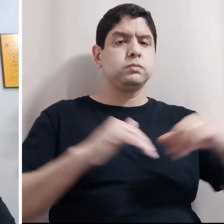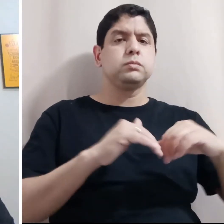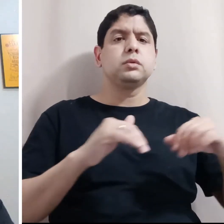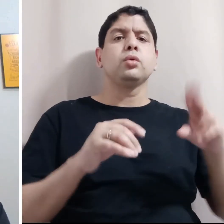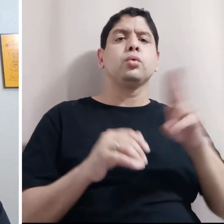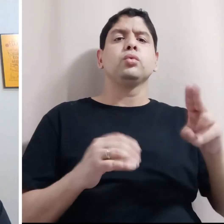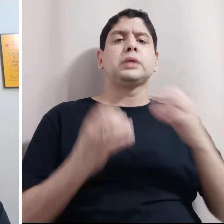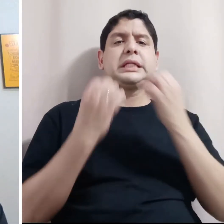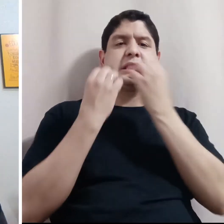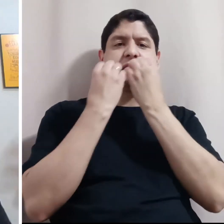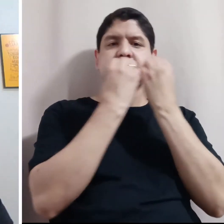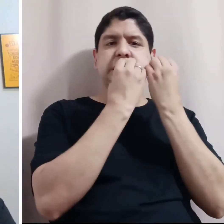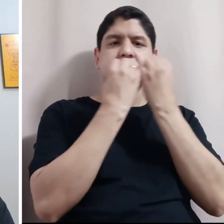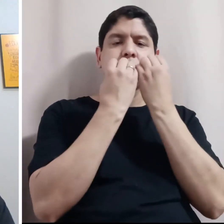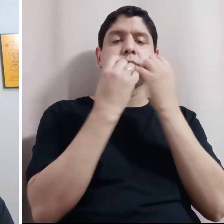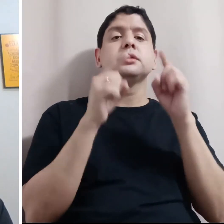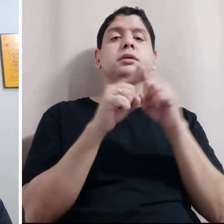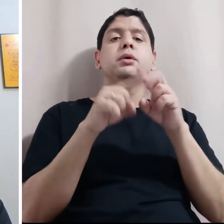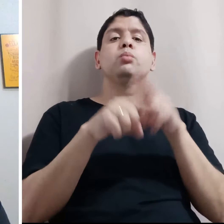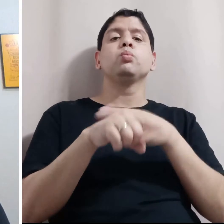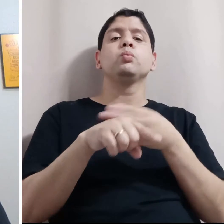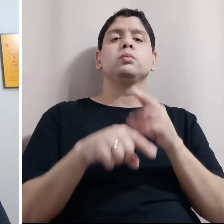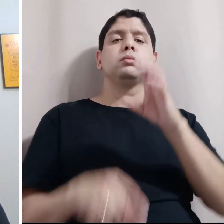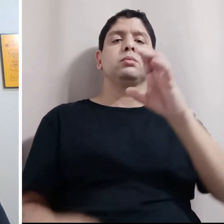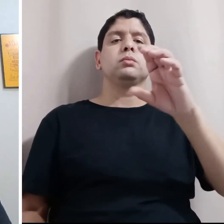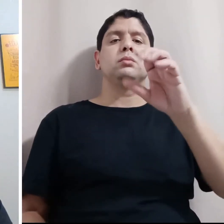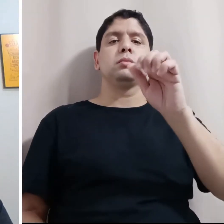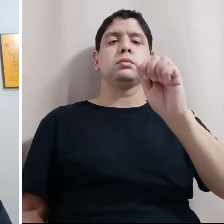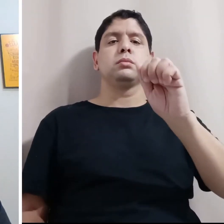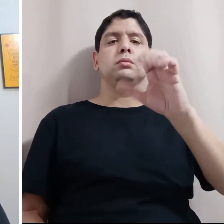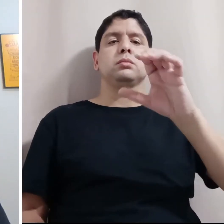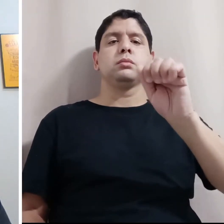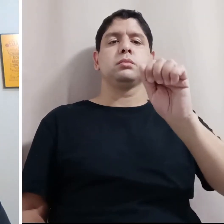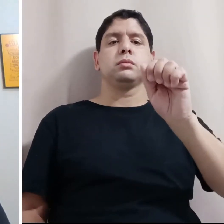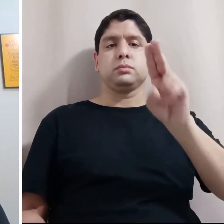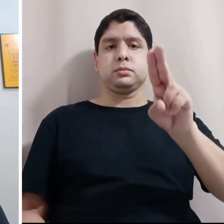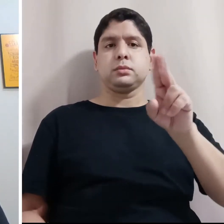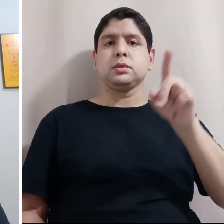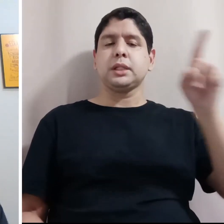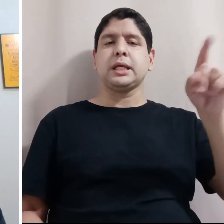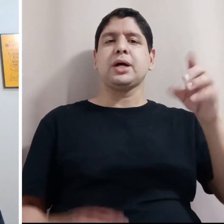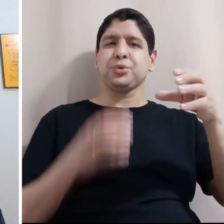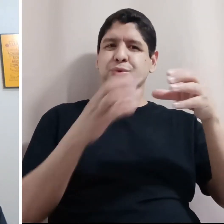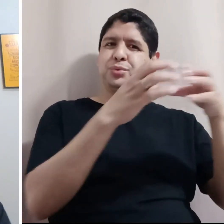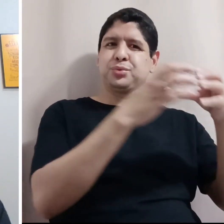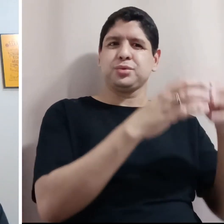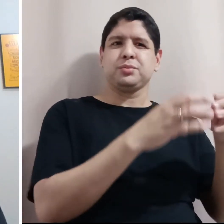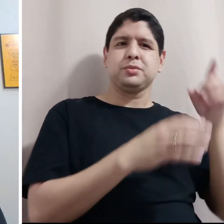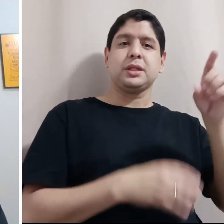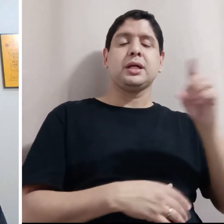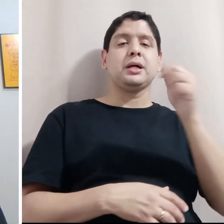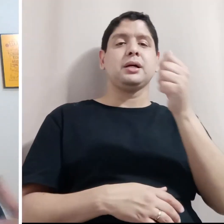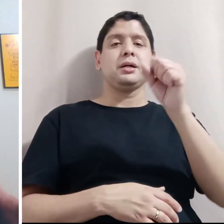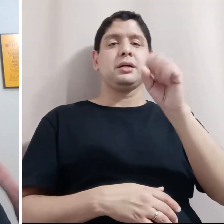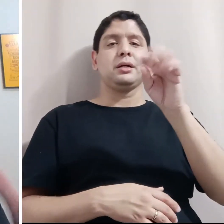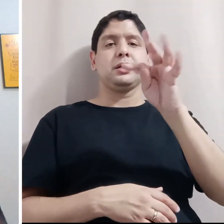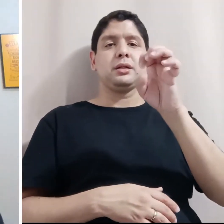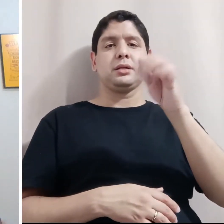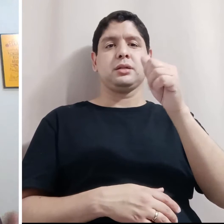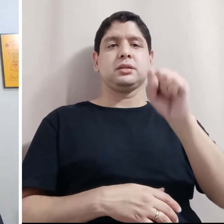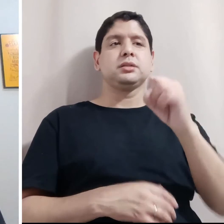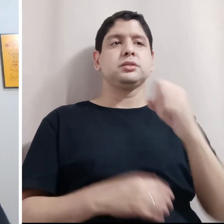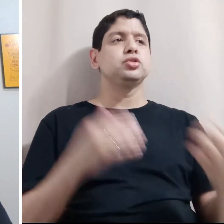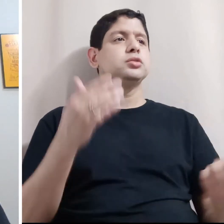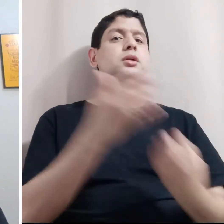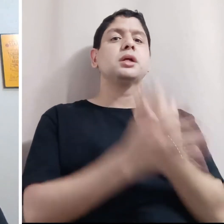agricultura de milho, do cacau, e aí do cacau a gente tem uma curiosidade bem interessante, né, que foram esses povos